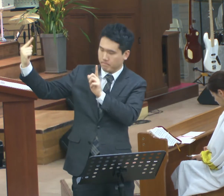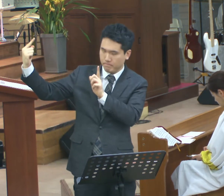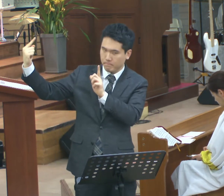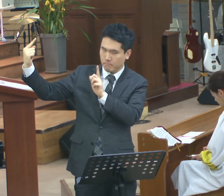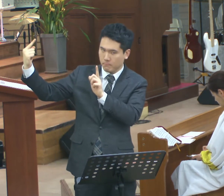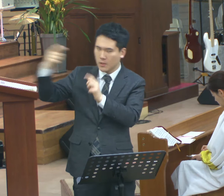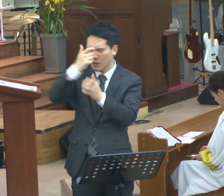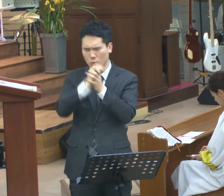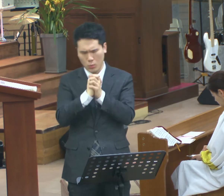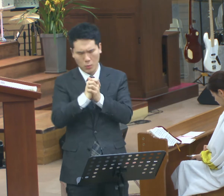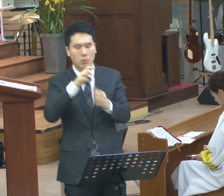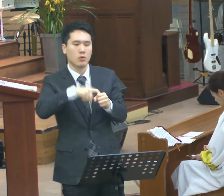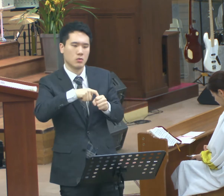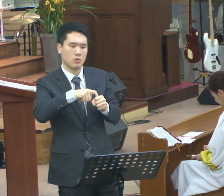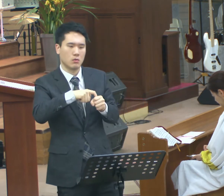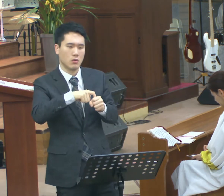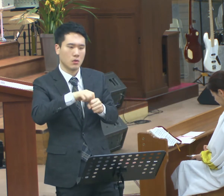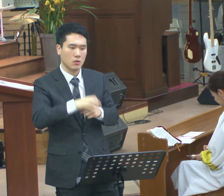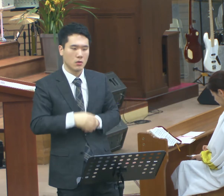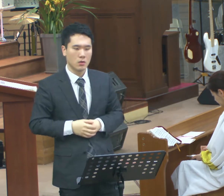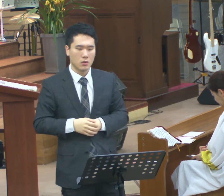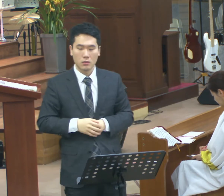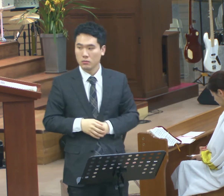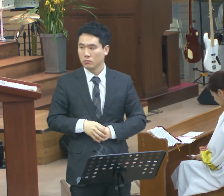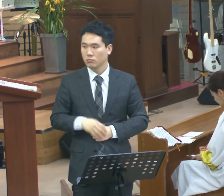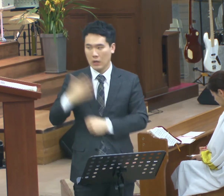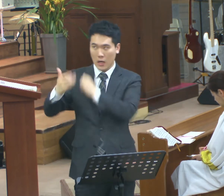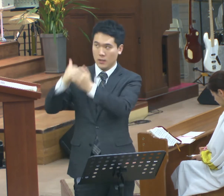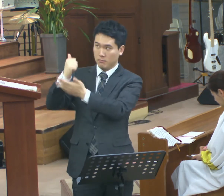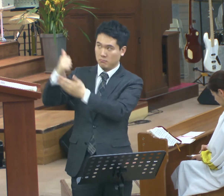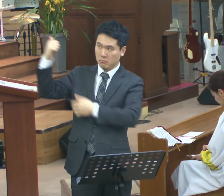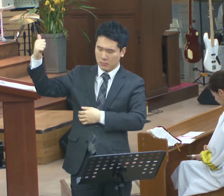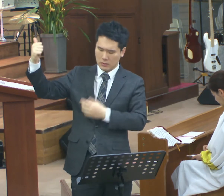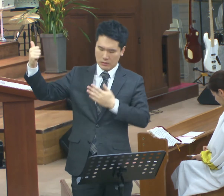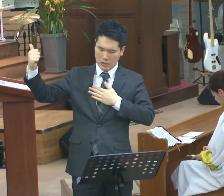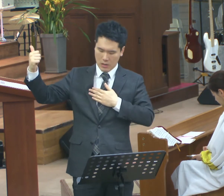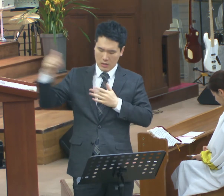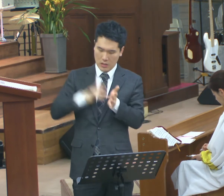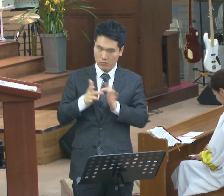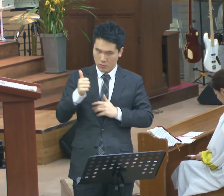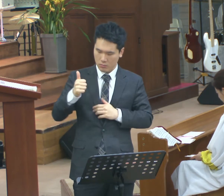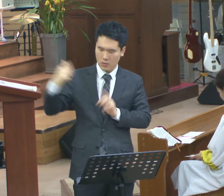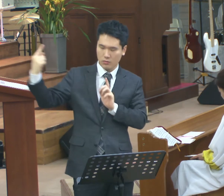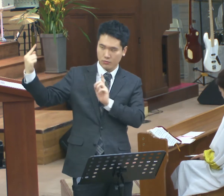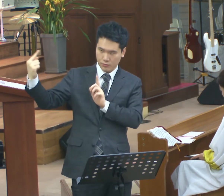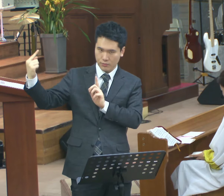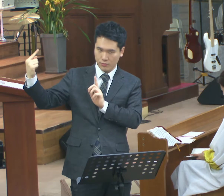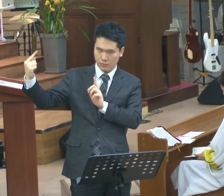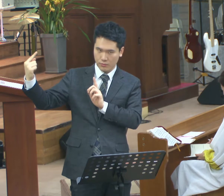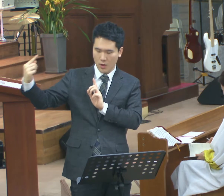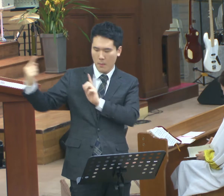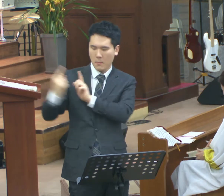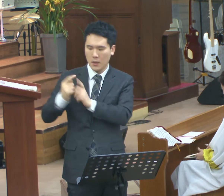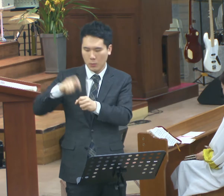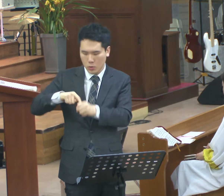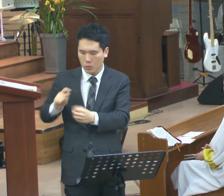달라 요청한 사람 아무도 없어요. 하나님과 나 단둘. 그것이 산이죠. 산에 가서